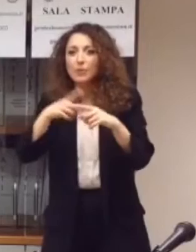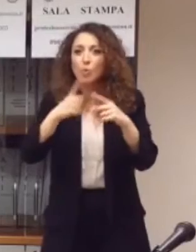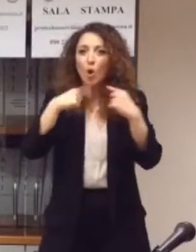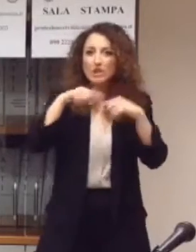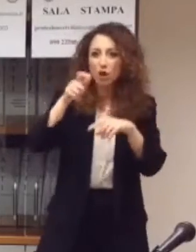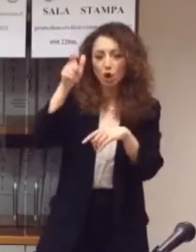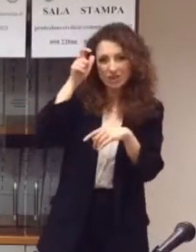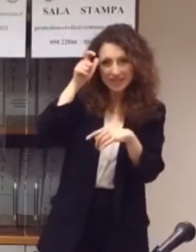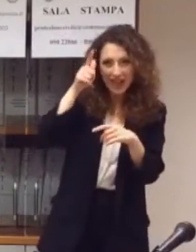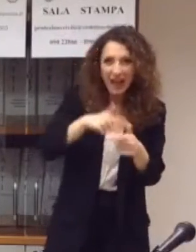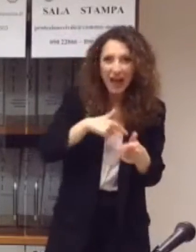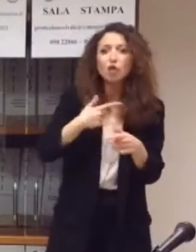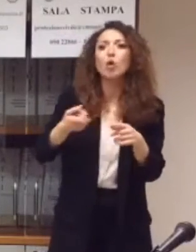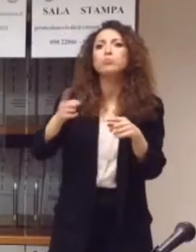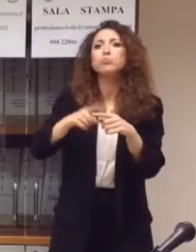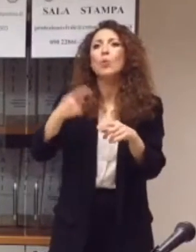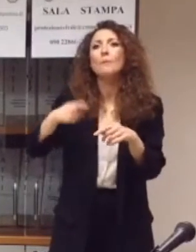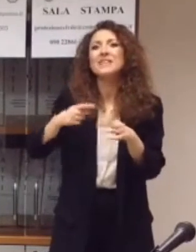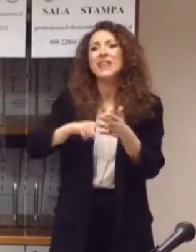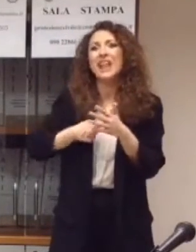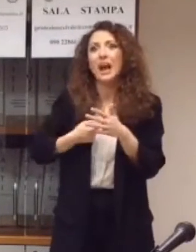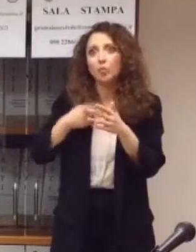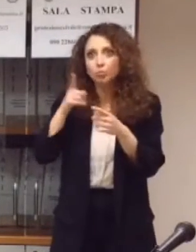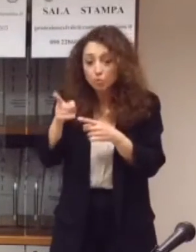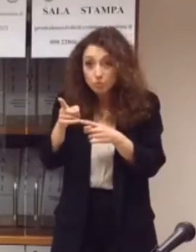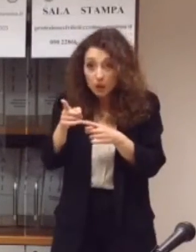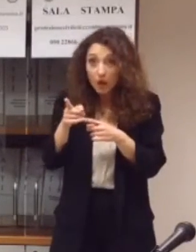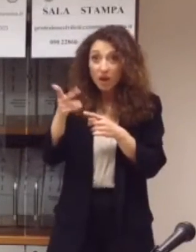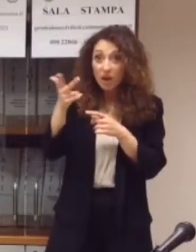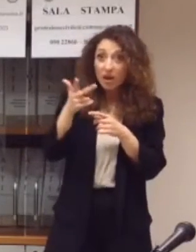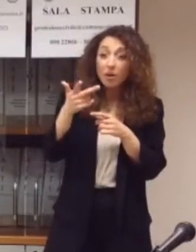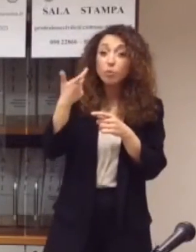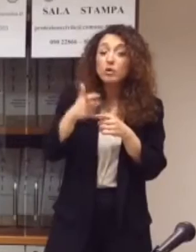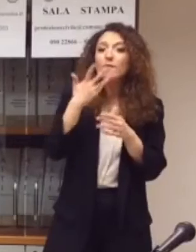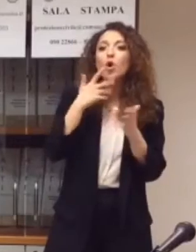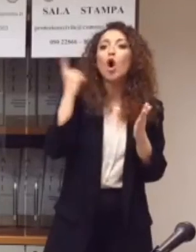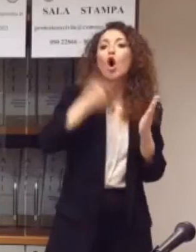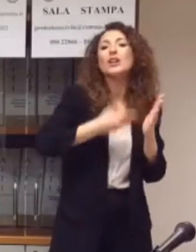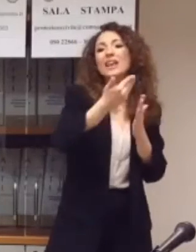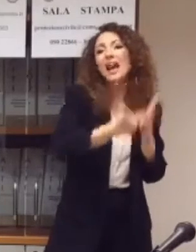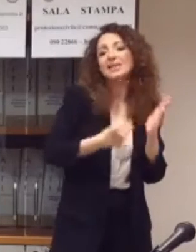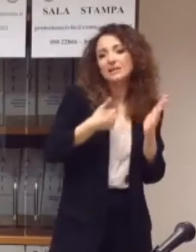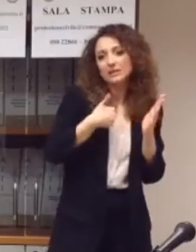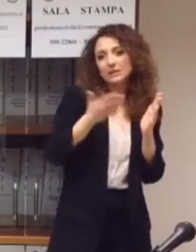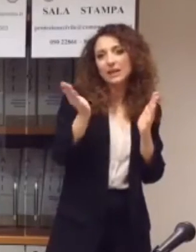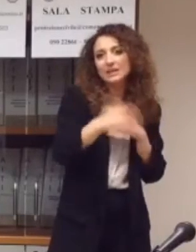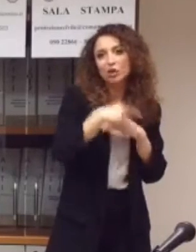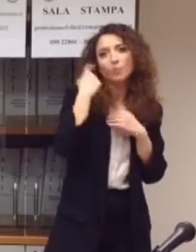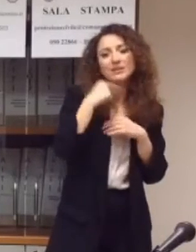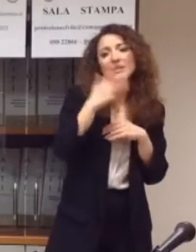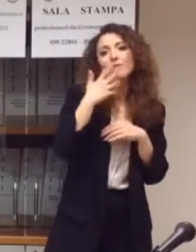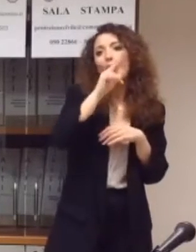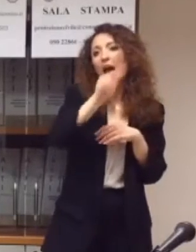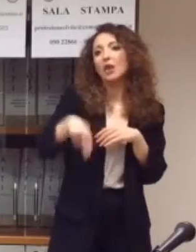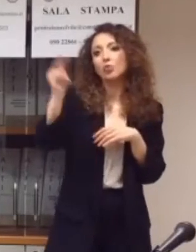Stato, hanno dovuto scomodare il Presidente della Repubblica per annullare l'ordinanza del sindaco De Luca. E vi